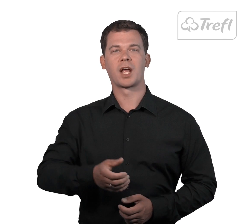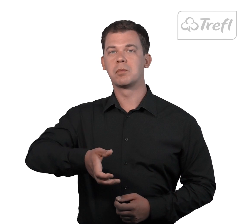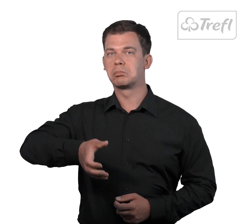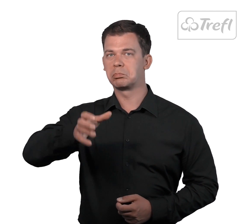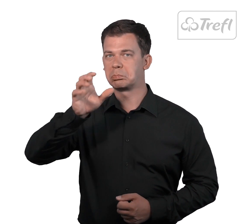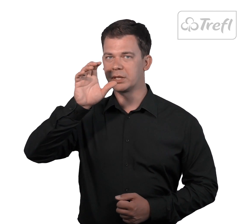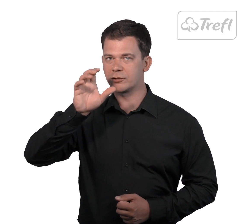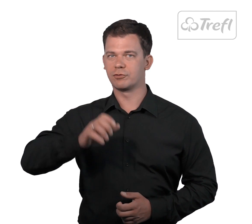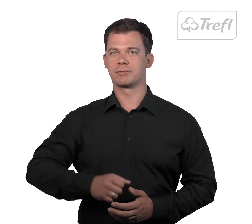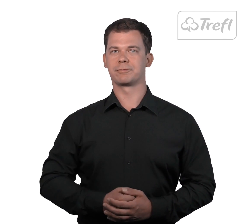Pić.